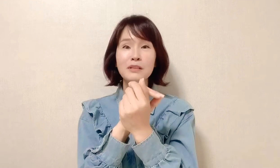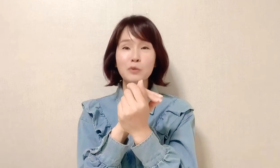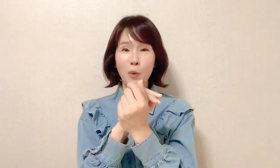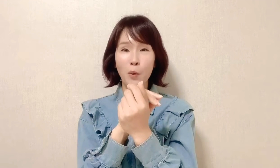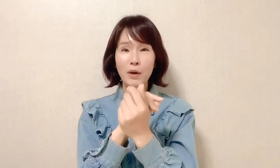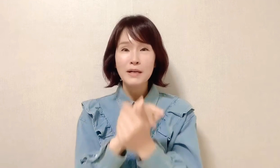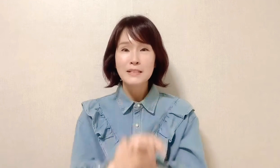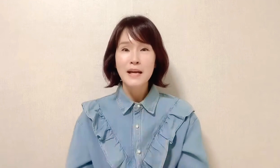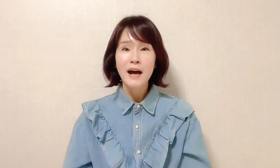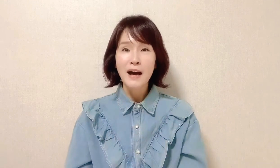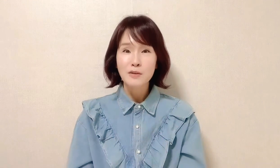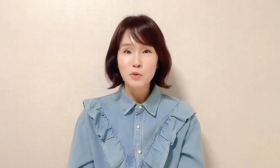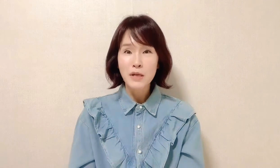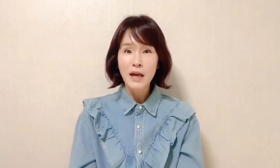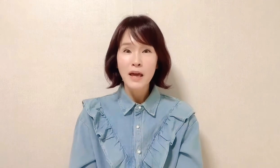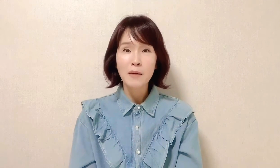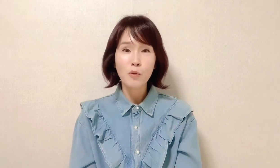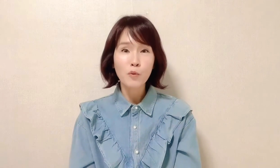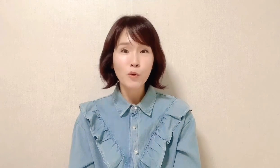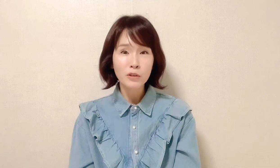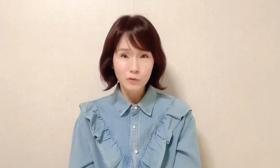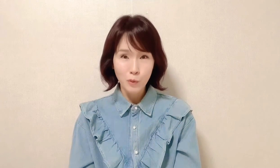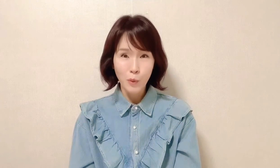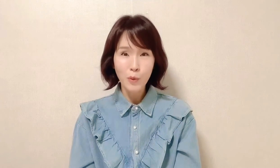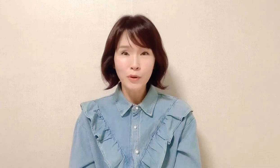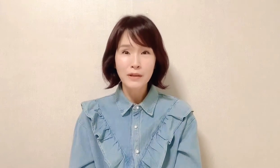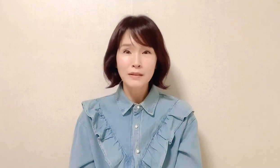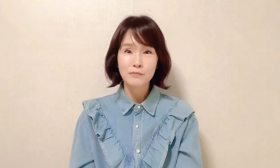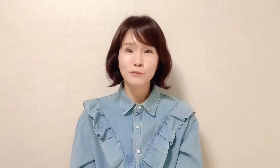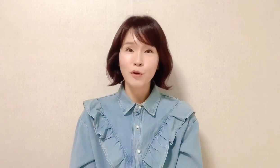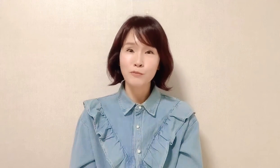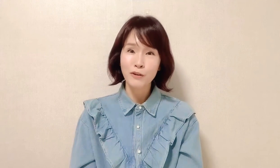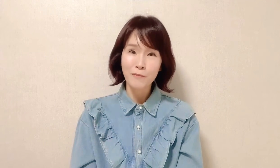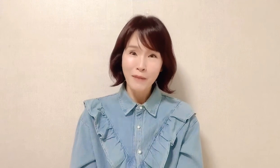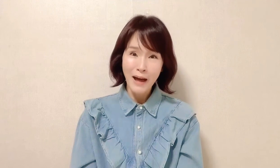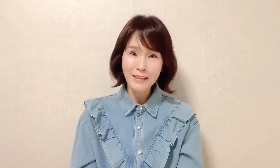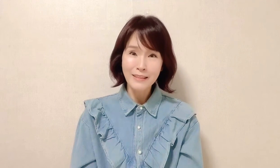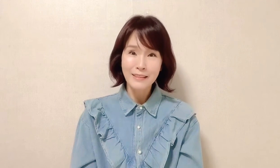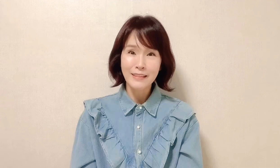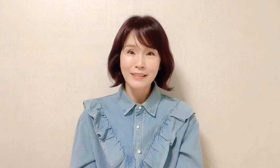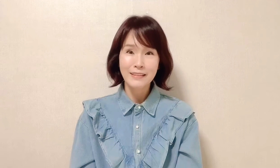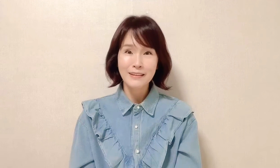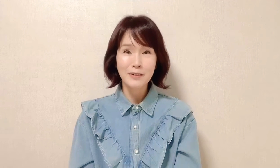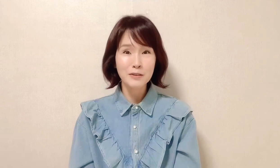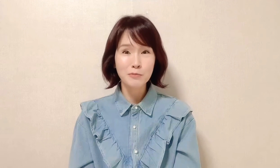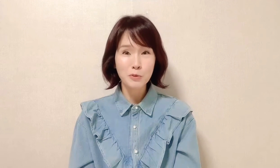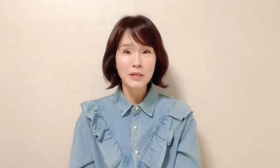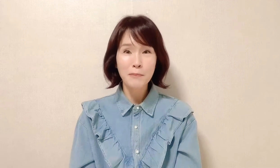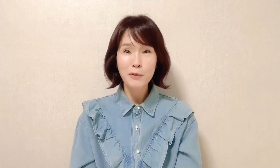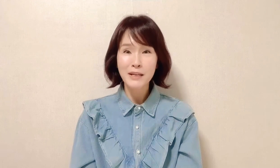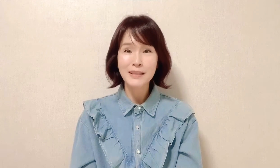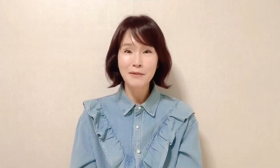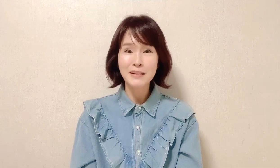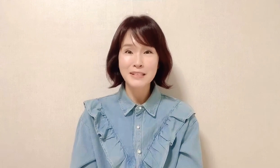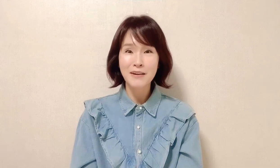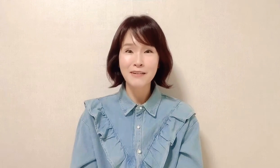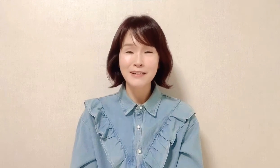꽃들도. 제가 조사에 뭐뭐도, 무엇만 이것은 조사 표현한다고 했지요.